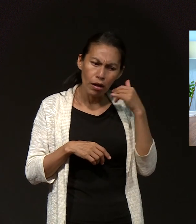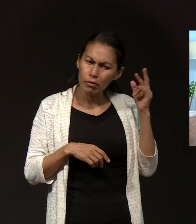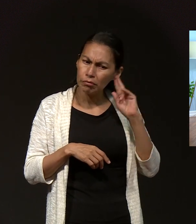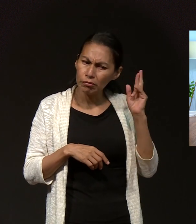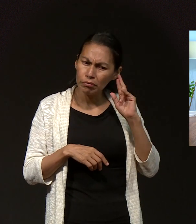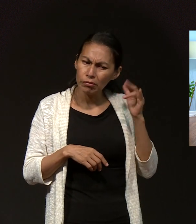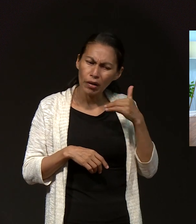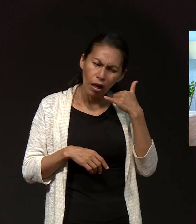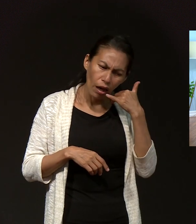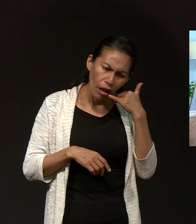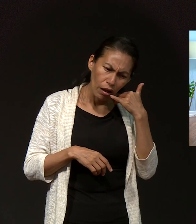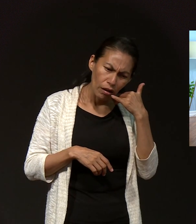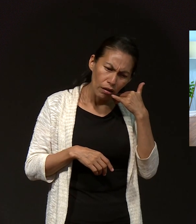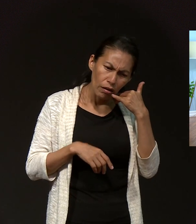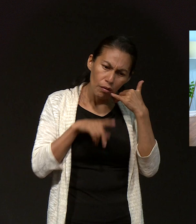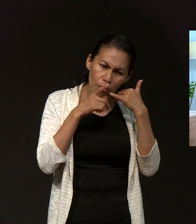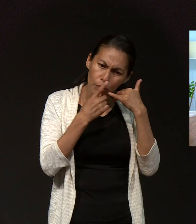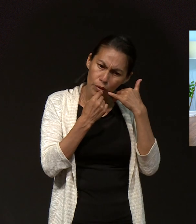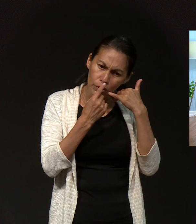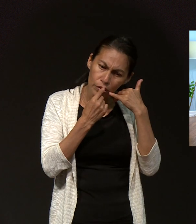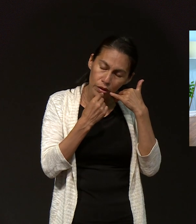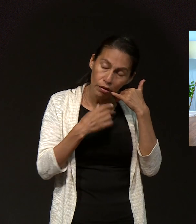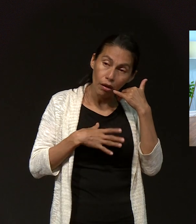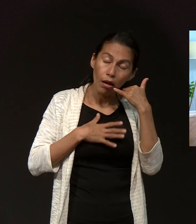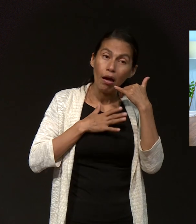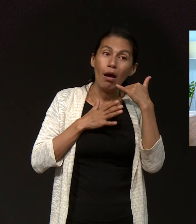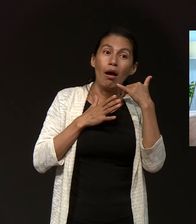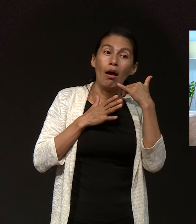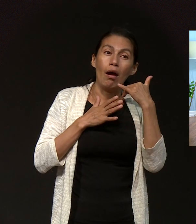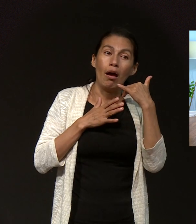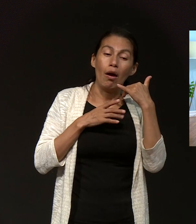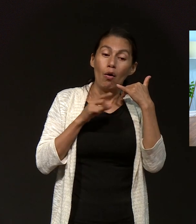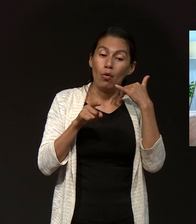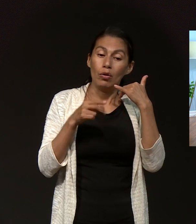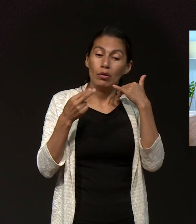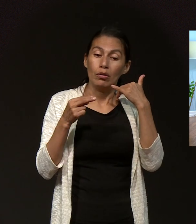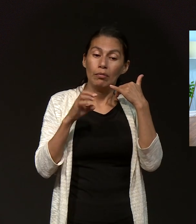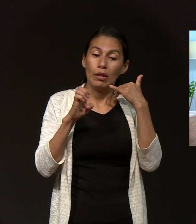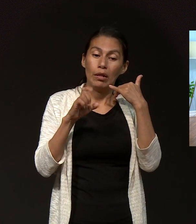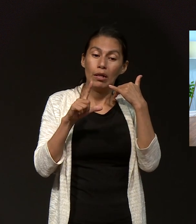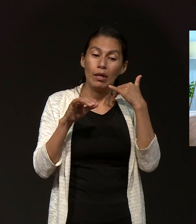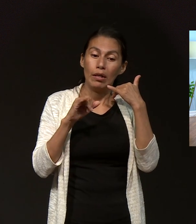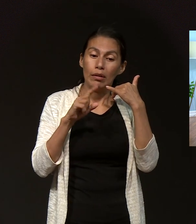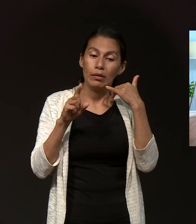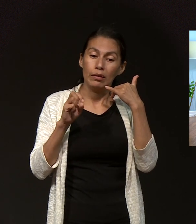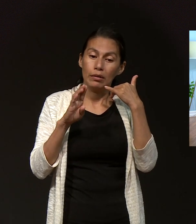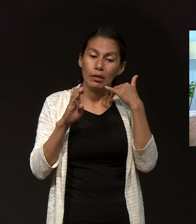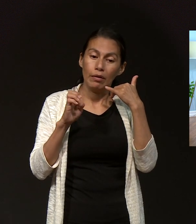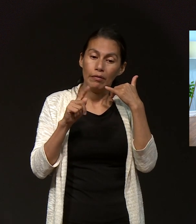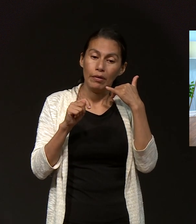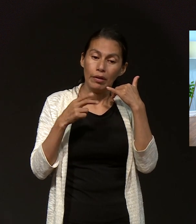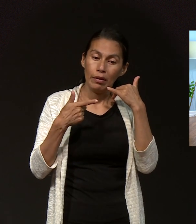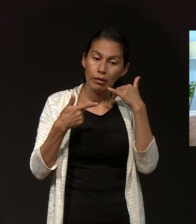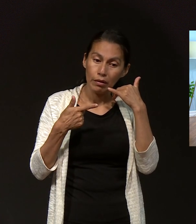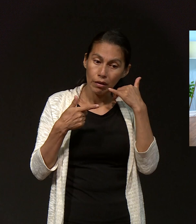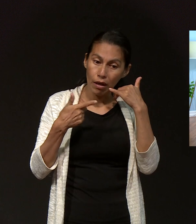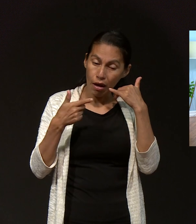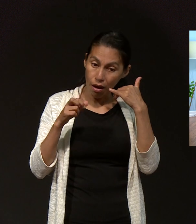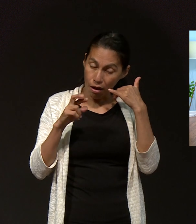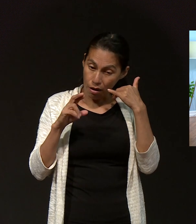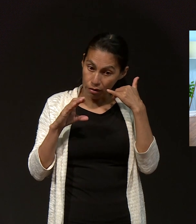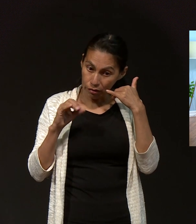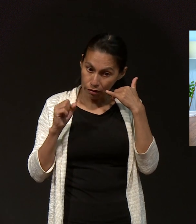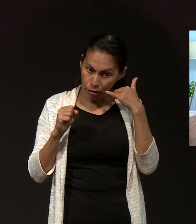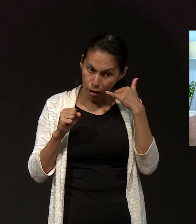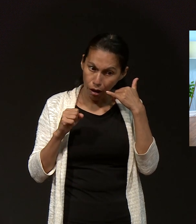Contesto la policía. Me habló la policía y claro, me asusté. ¿es usted Elizabeth García? Me dijeron por mi